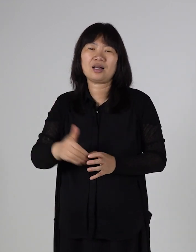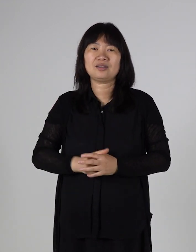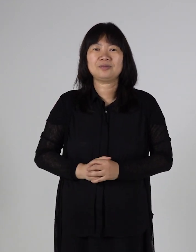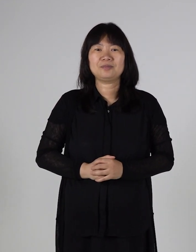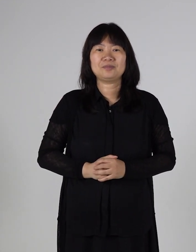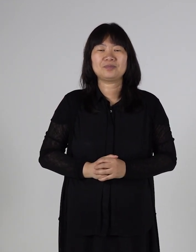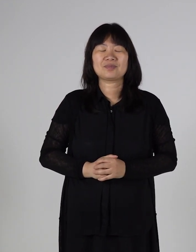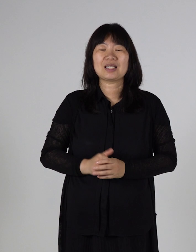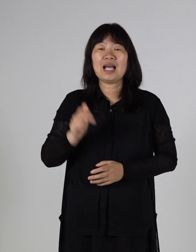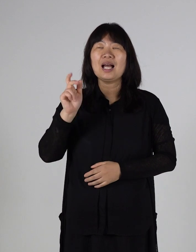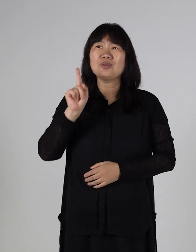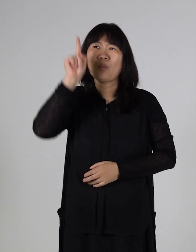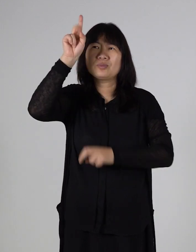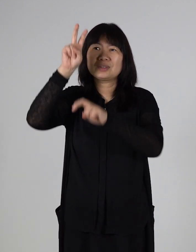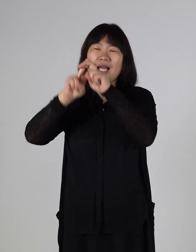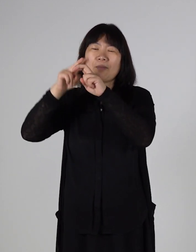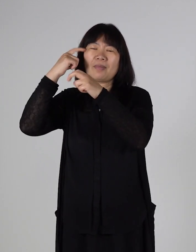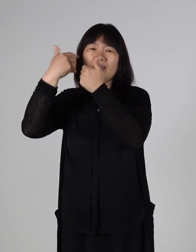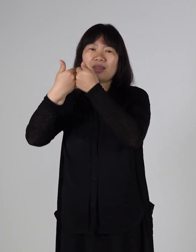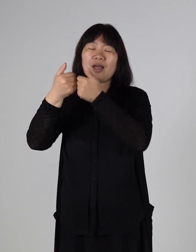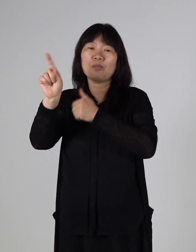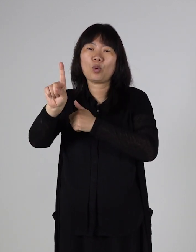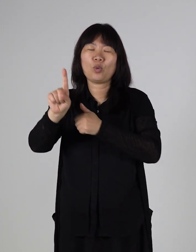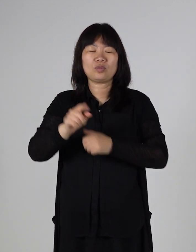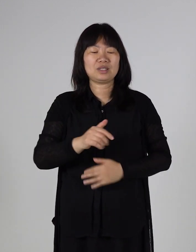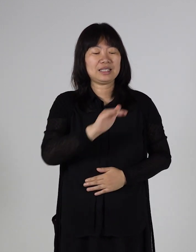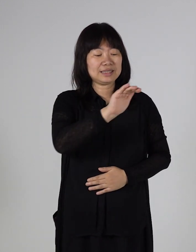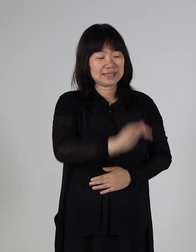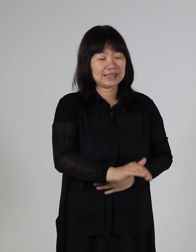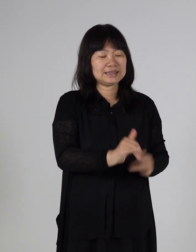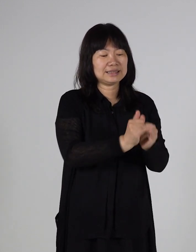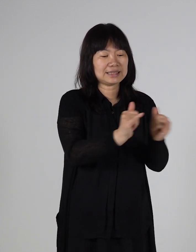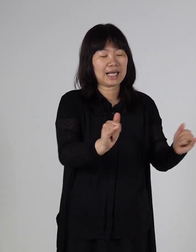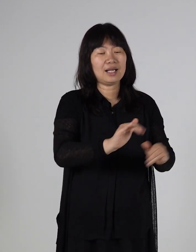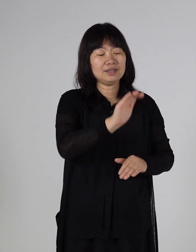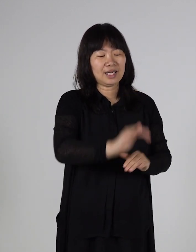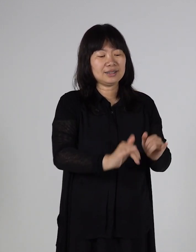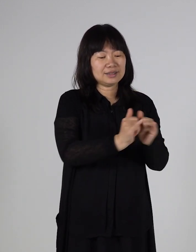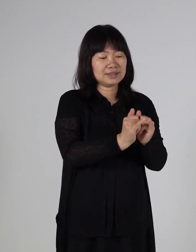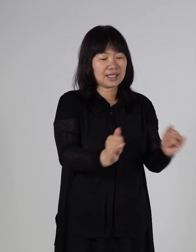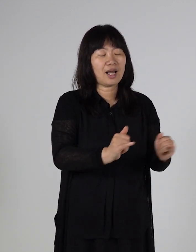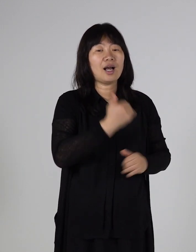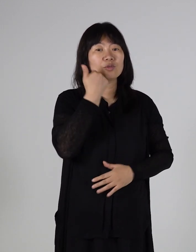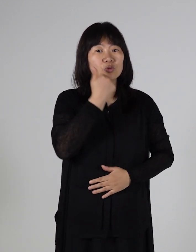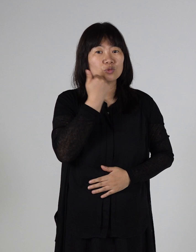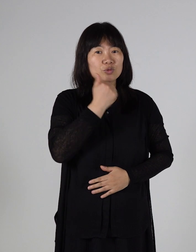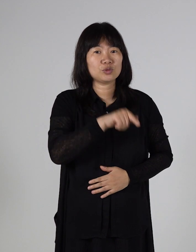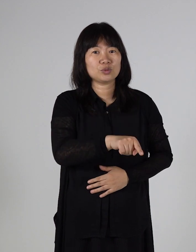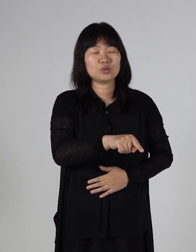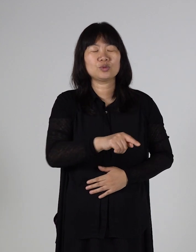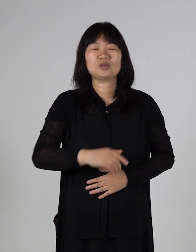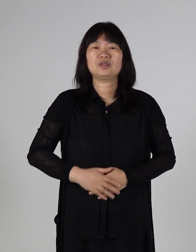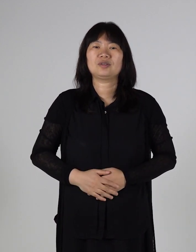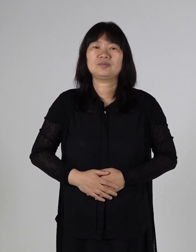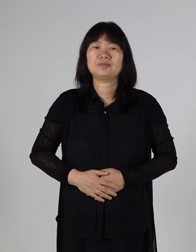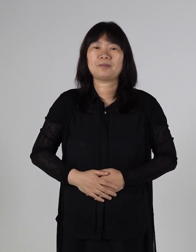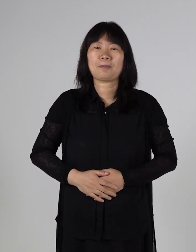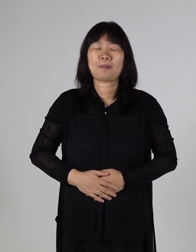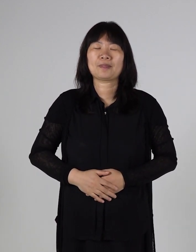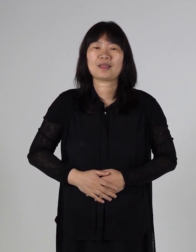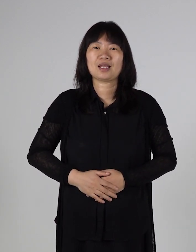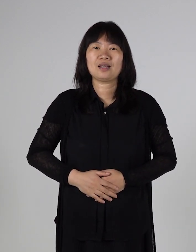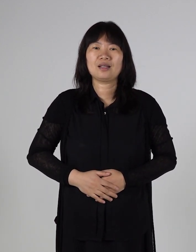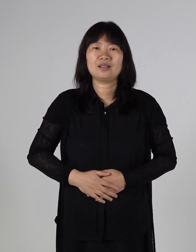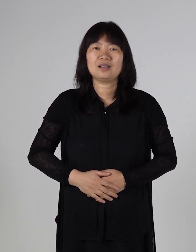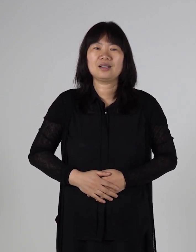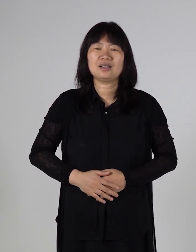큰 자의 반대 개념은 뭐예요? 작은 자. 작은 자는 누구를 가르치죠? 이 사회에서, 당시